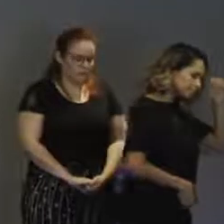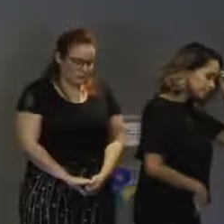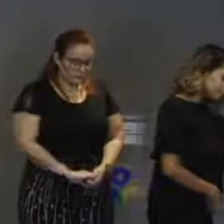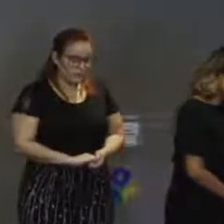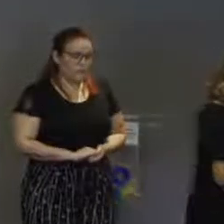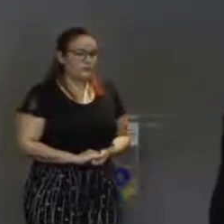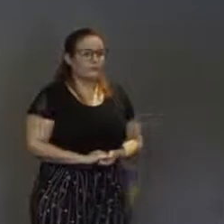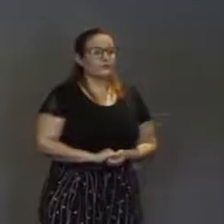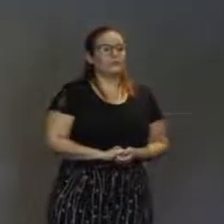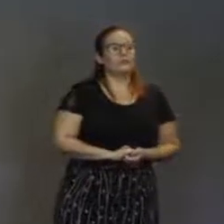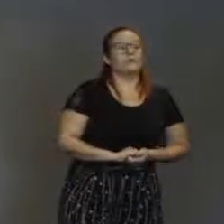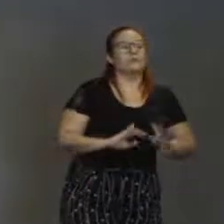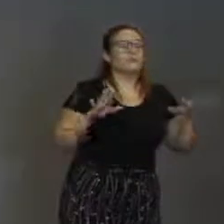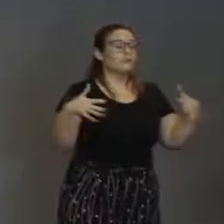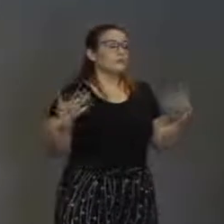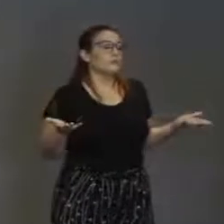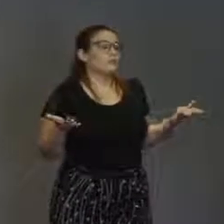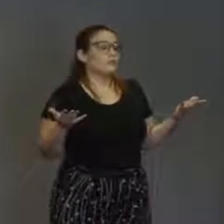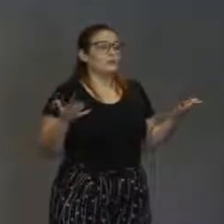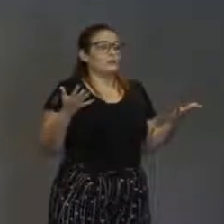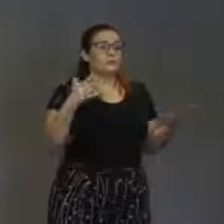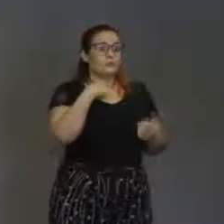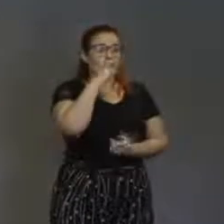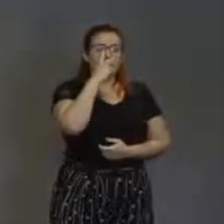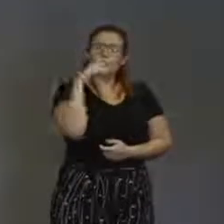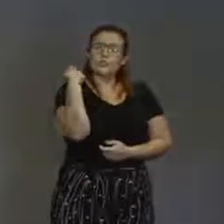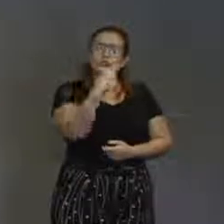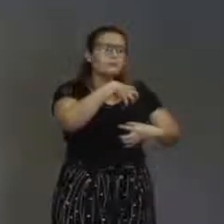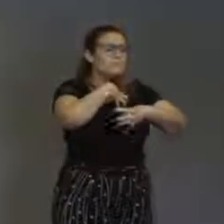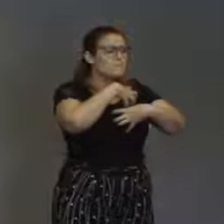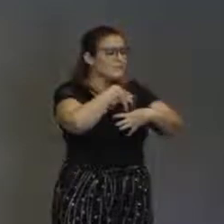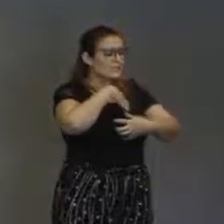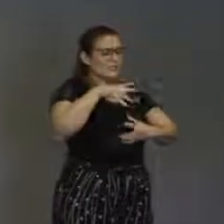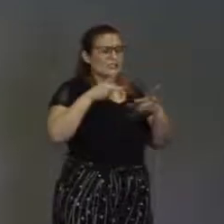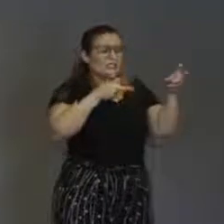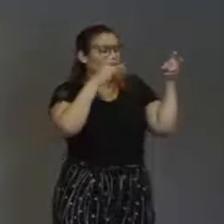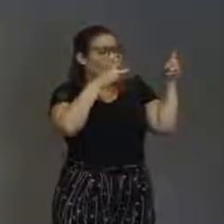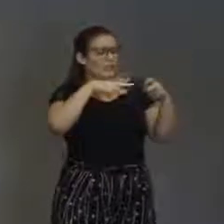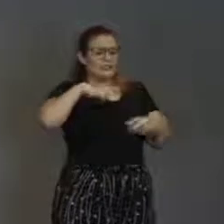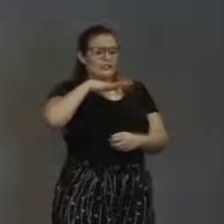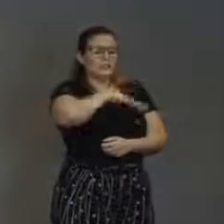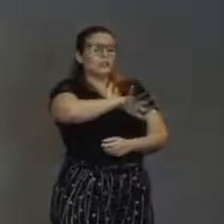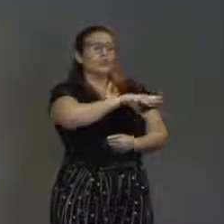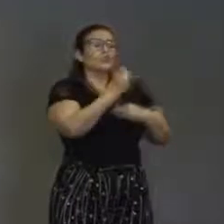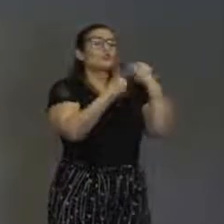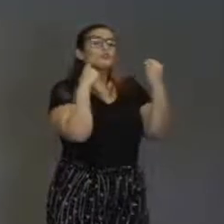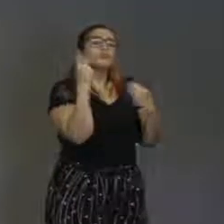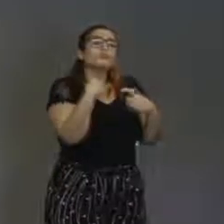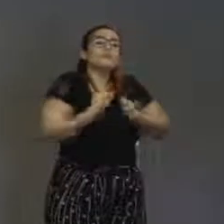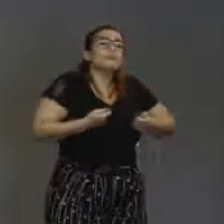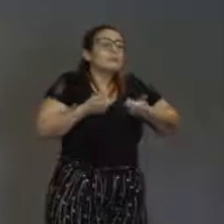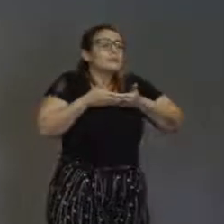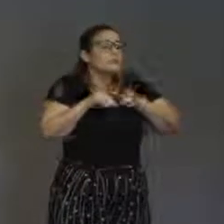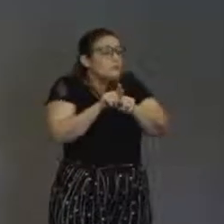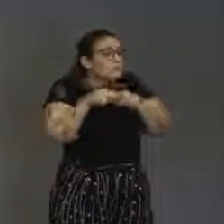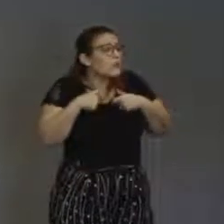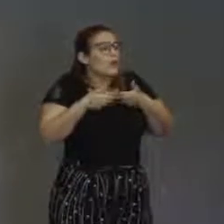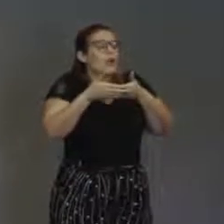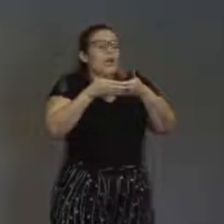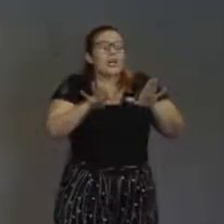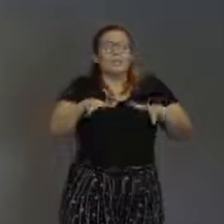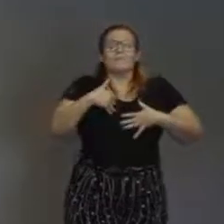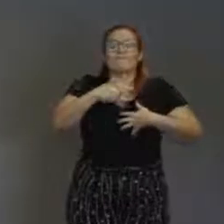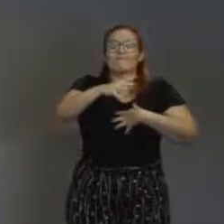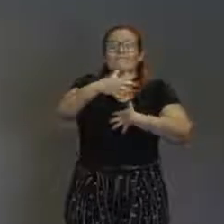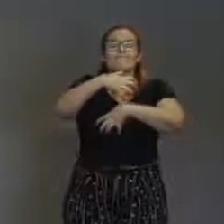momento. Então, eu acho que como a gente sente a cidade, tem que passar por como a gente se abre para sentir a dor do outro e para absorver